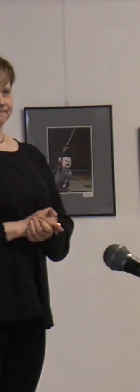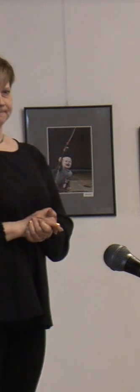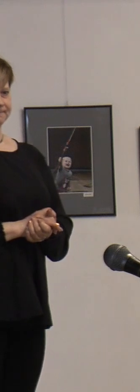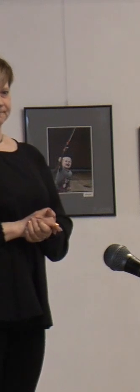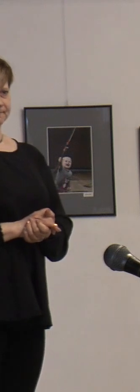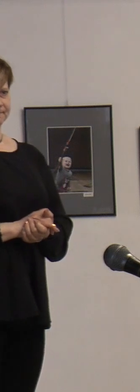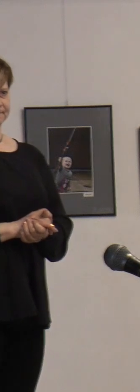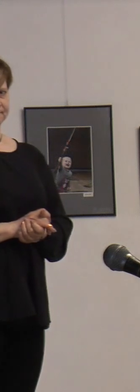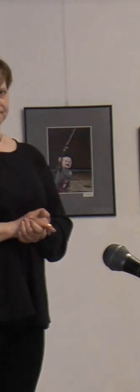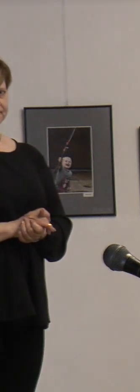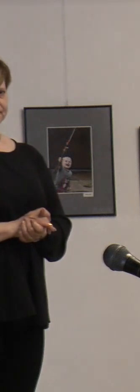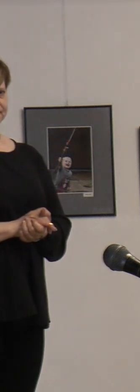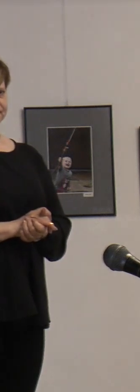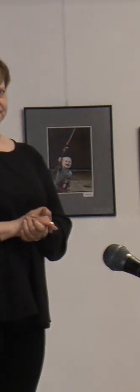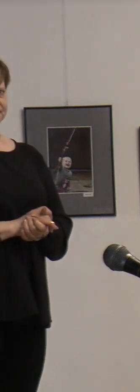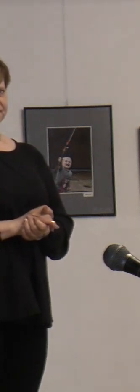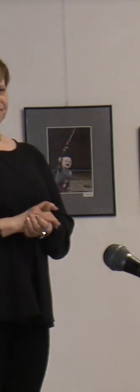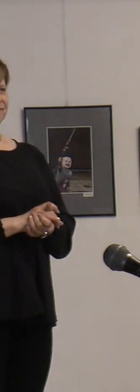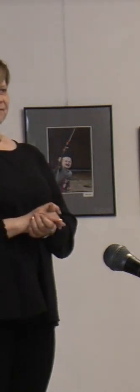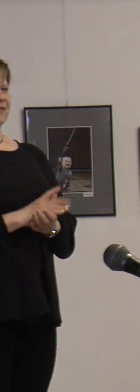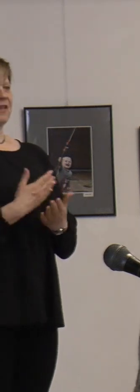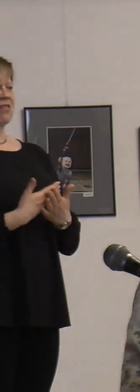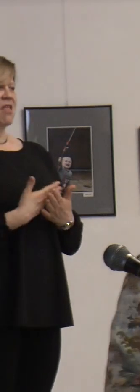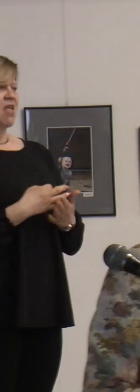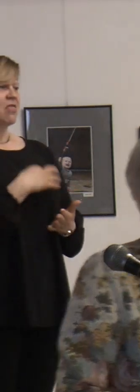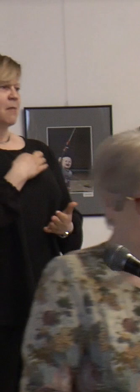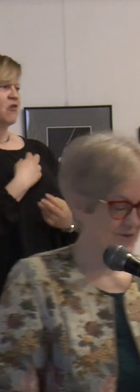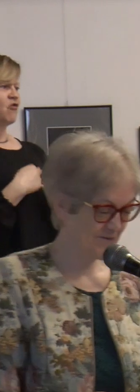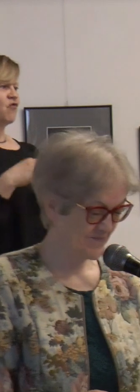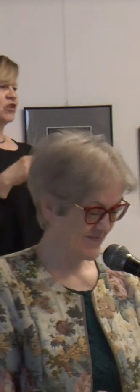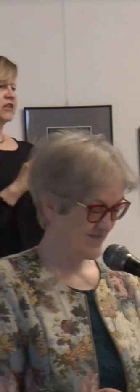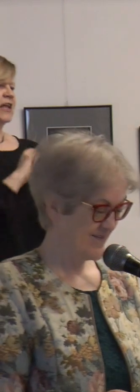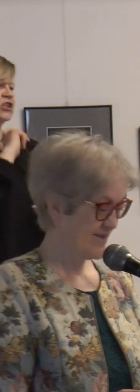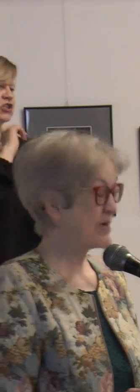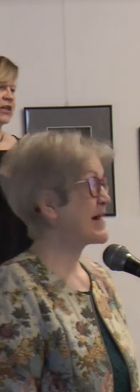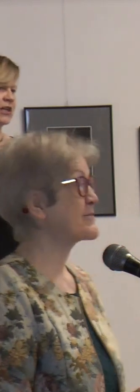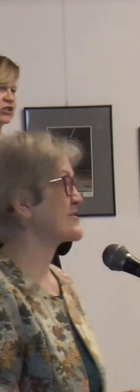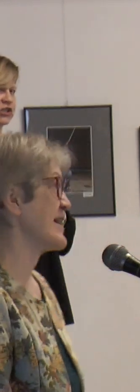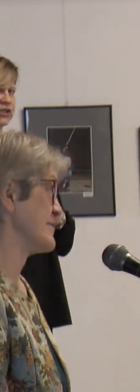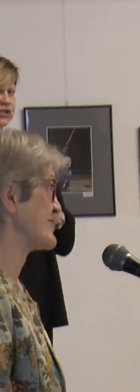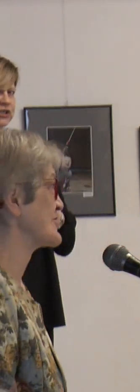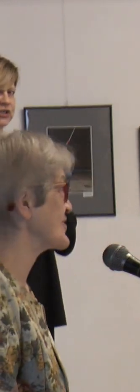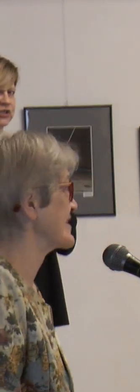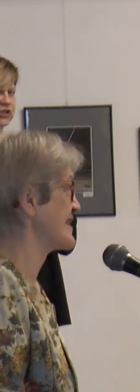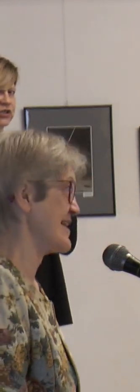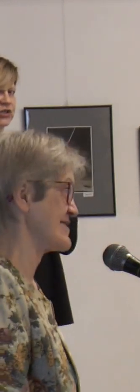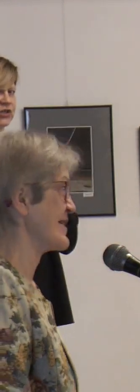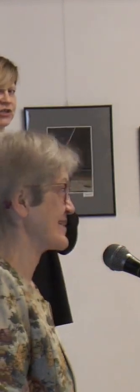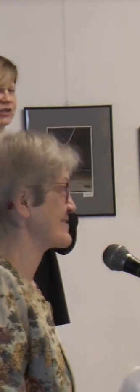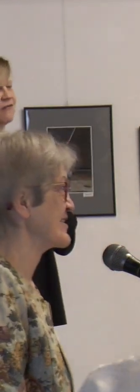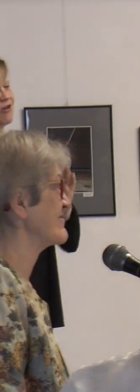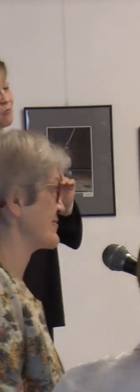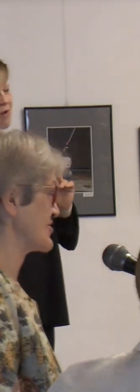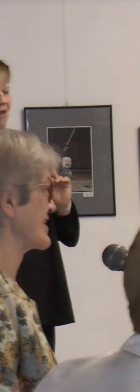Ezért mondom, hogy legyen nemes a folytatás, és legyen sikeres, és jöjjön. Vagy már bizonyára meg is történt, de ez